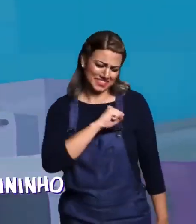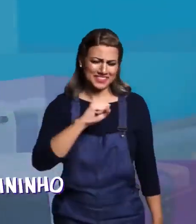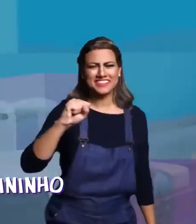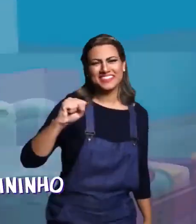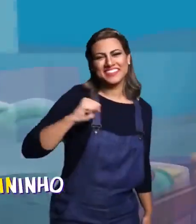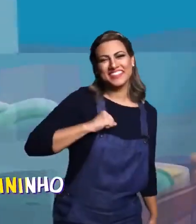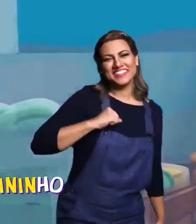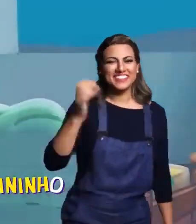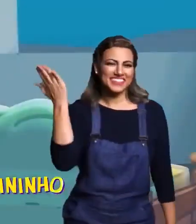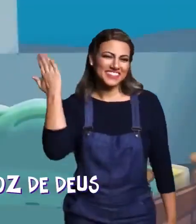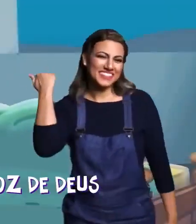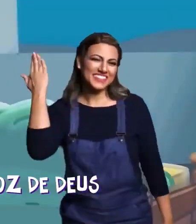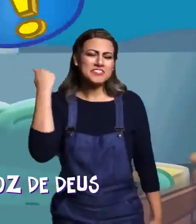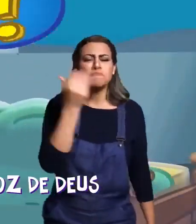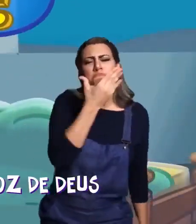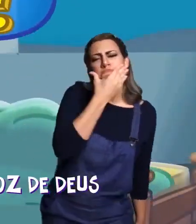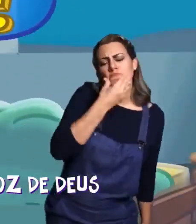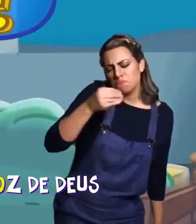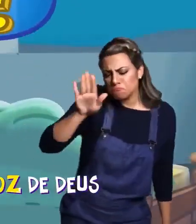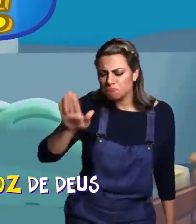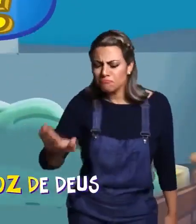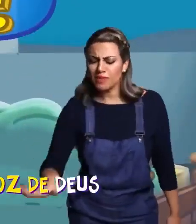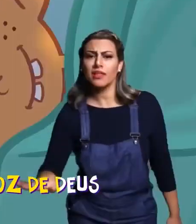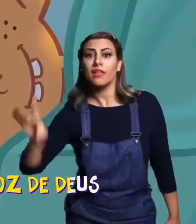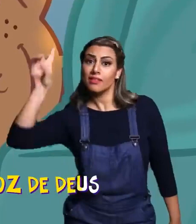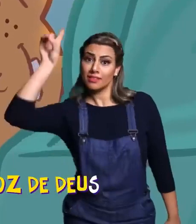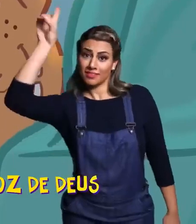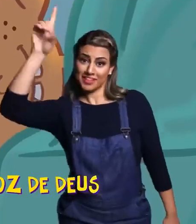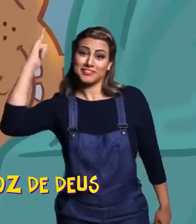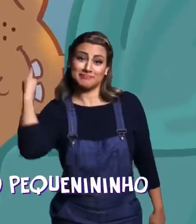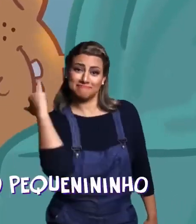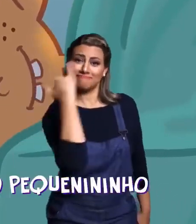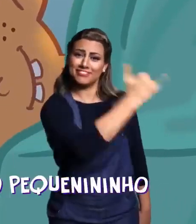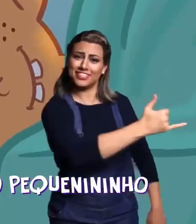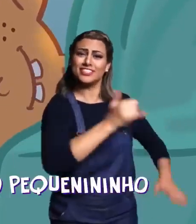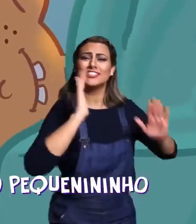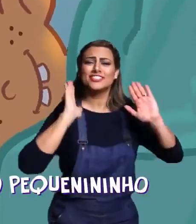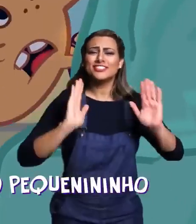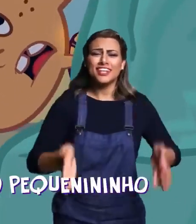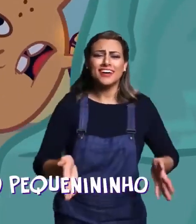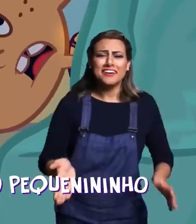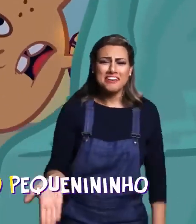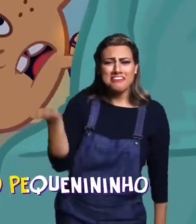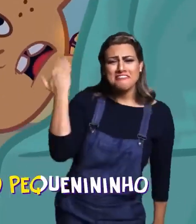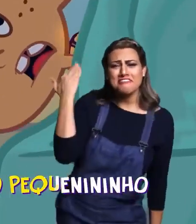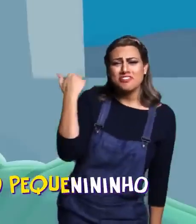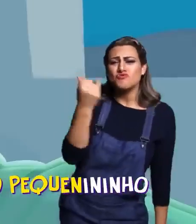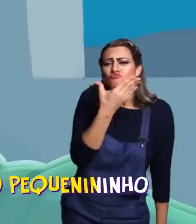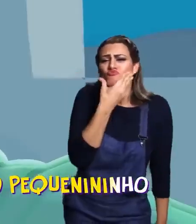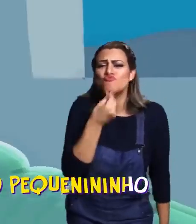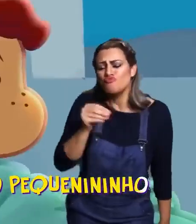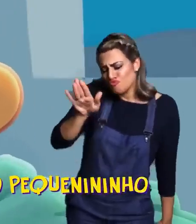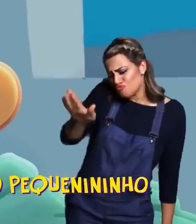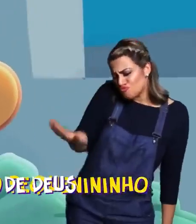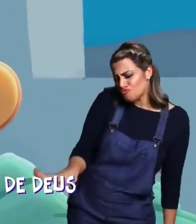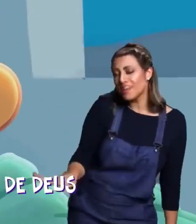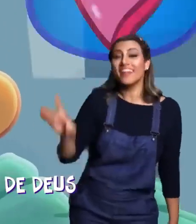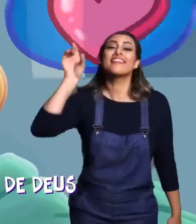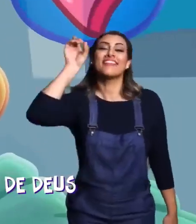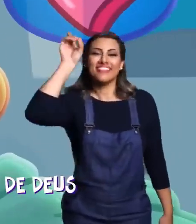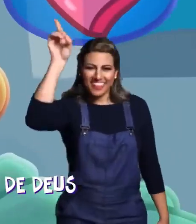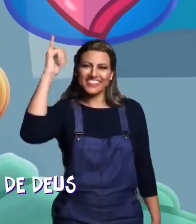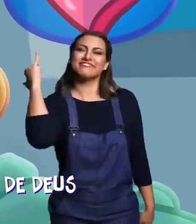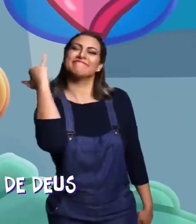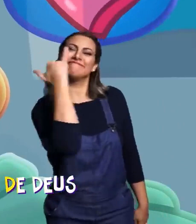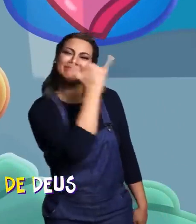era um menininho que ouviu a voz de Deus quando ele era tão pequenininho.